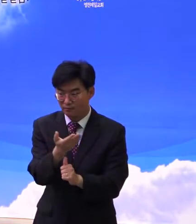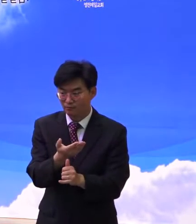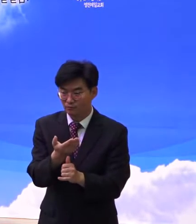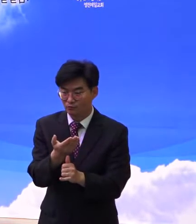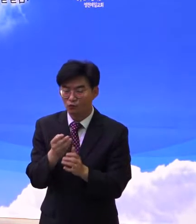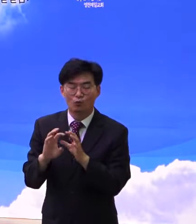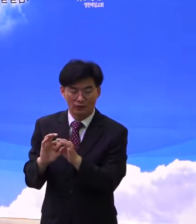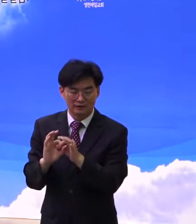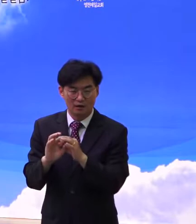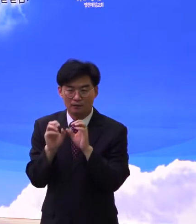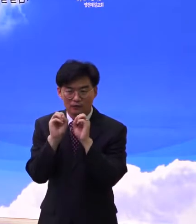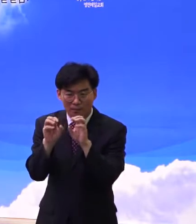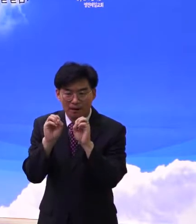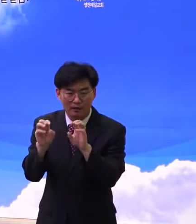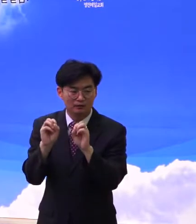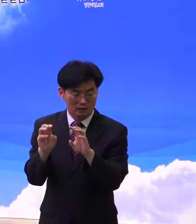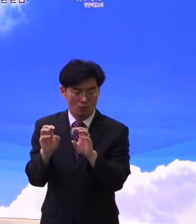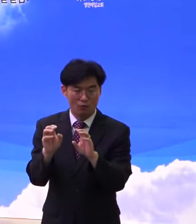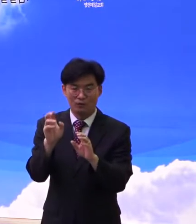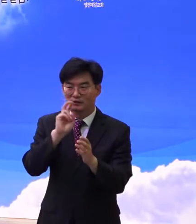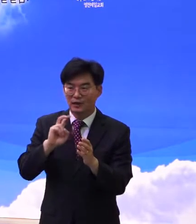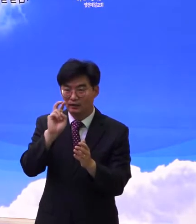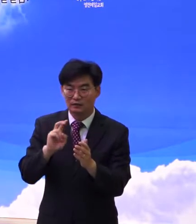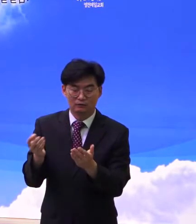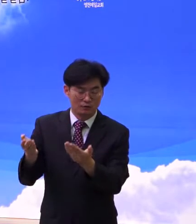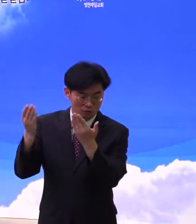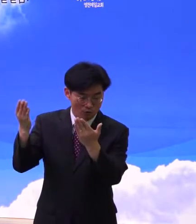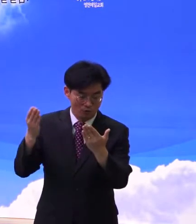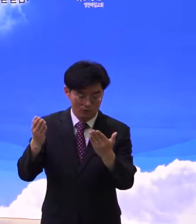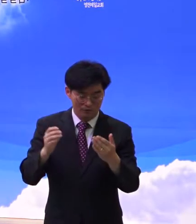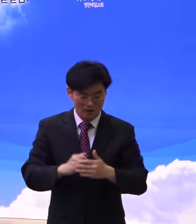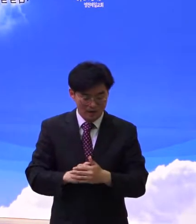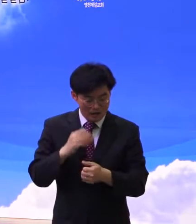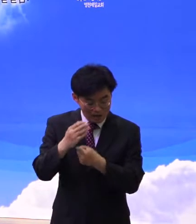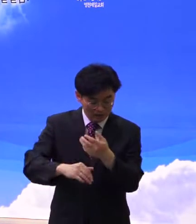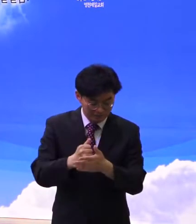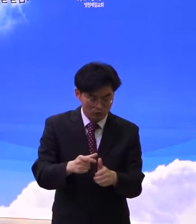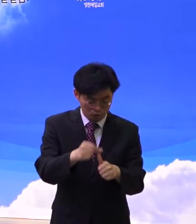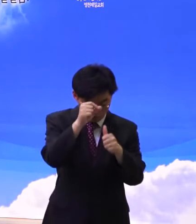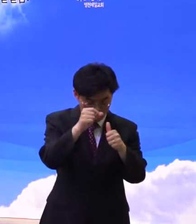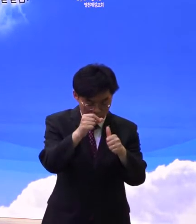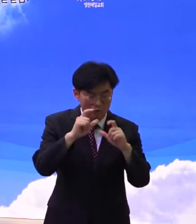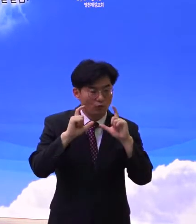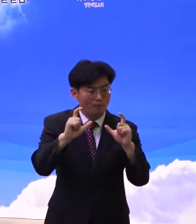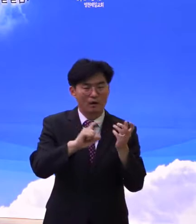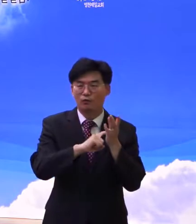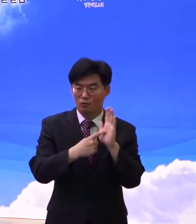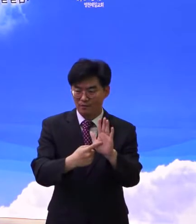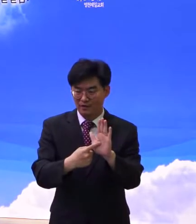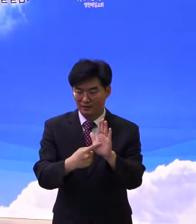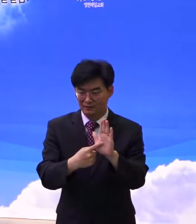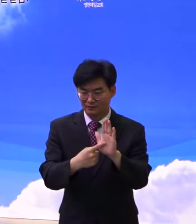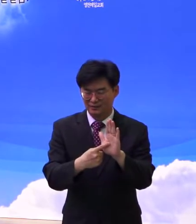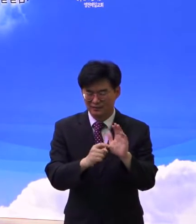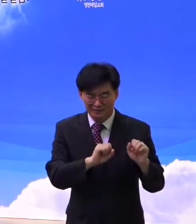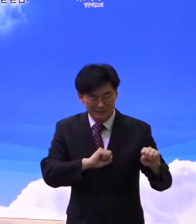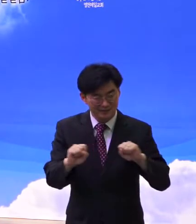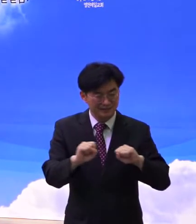전파되고 찬양받고 널리 알려질, 자랑하게 될 그런 하나님의 구원에 관한 것이라는 겁니다.